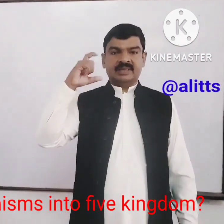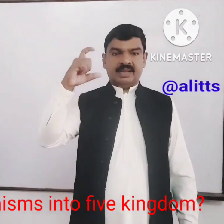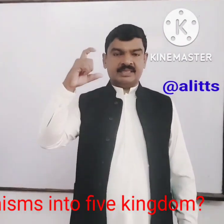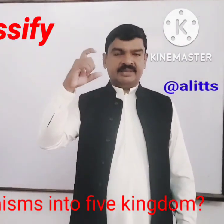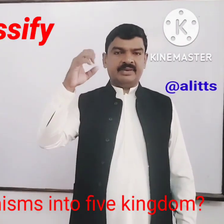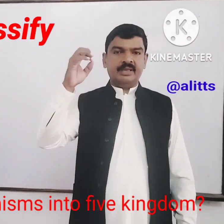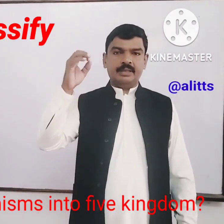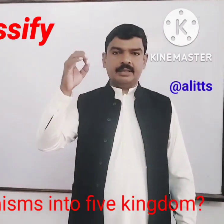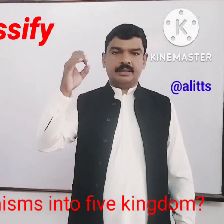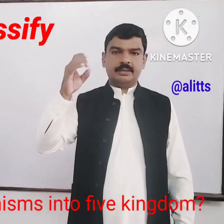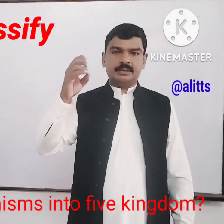क्लासिफाई